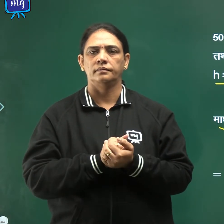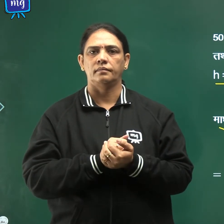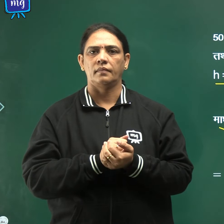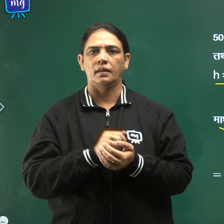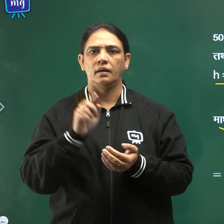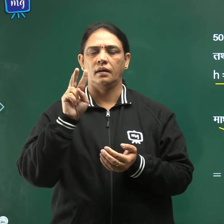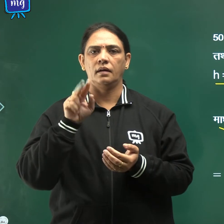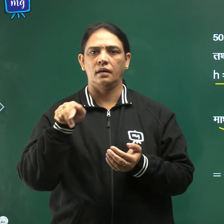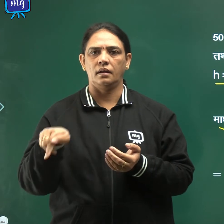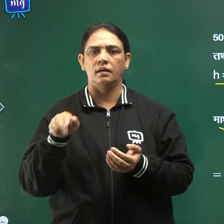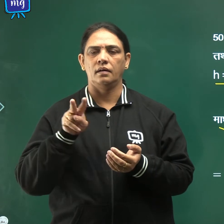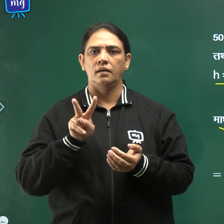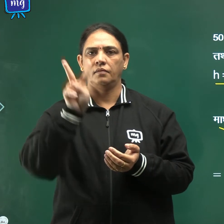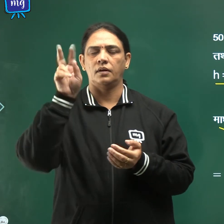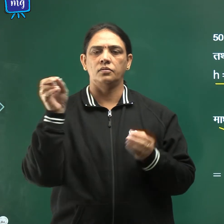इन मानों को